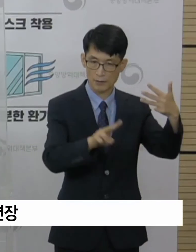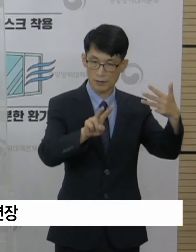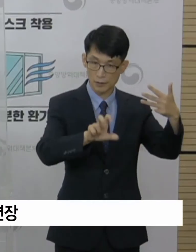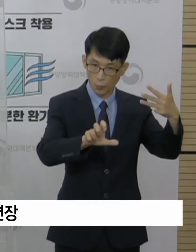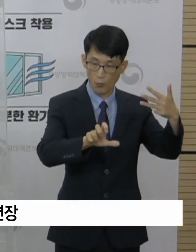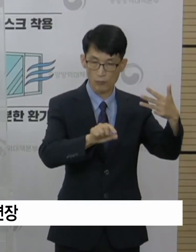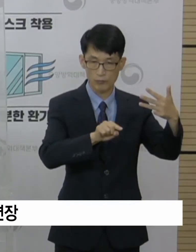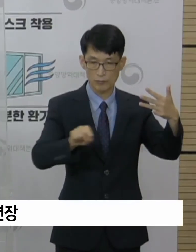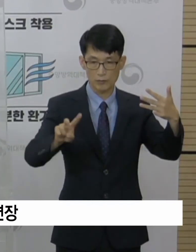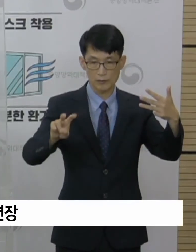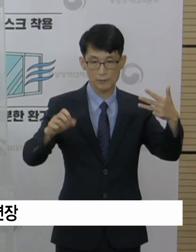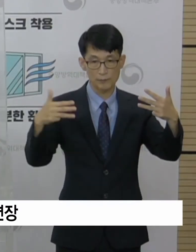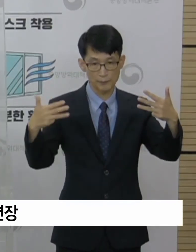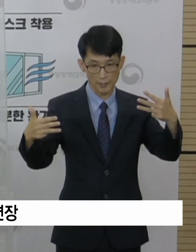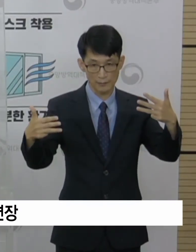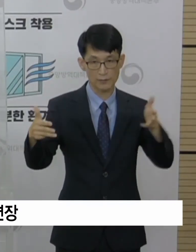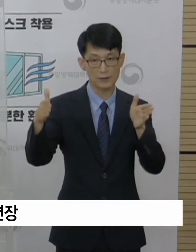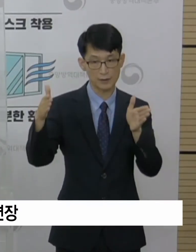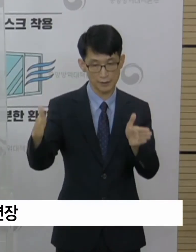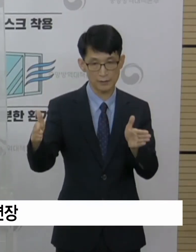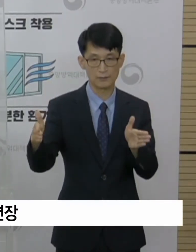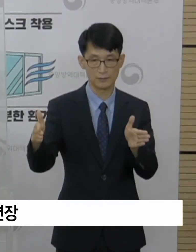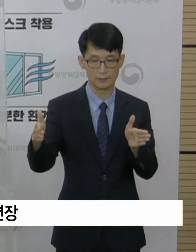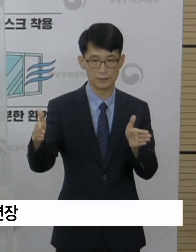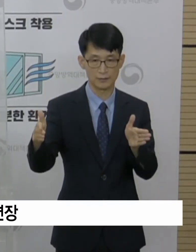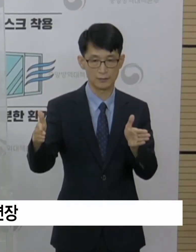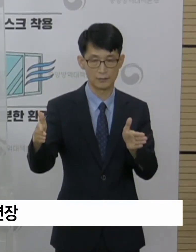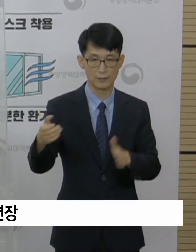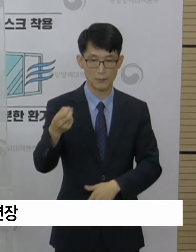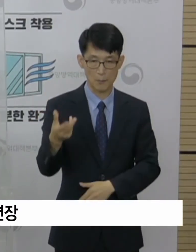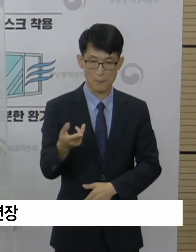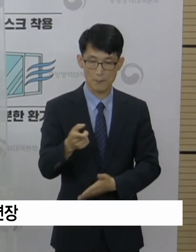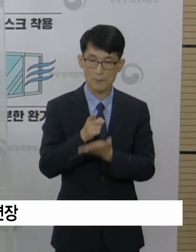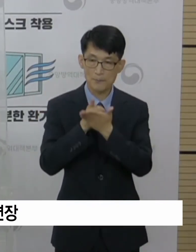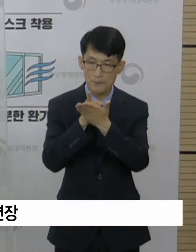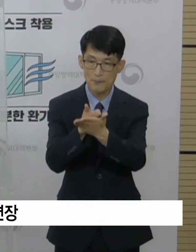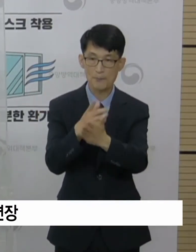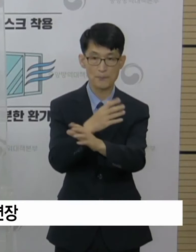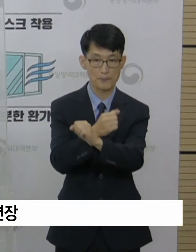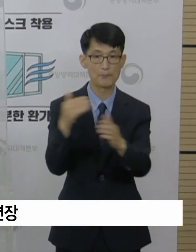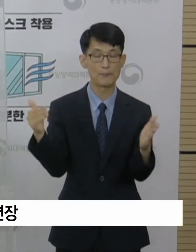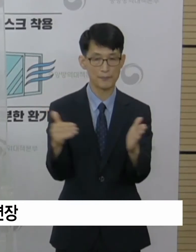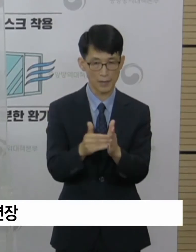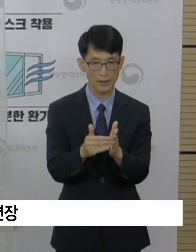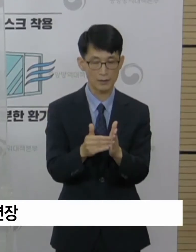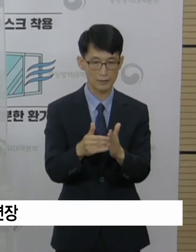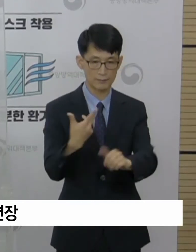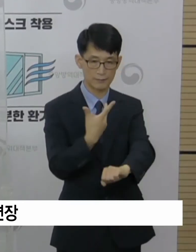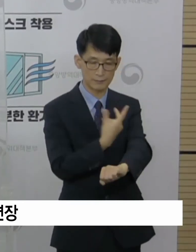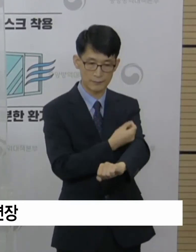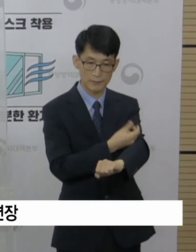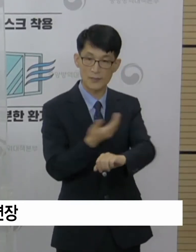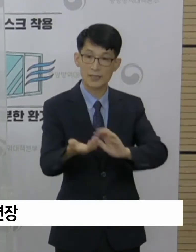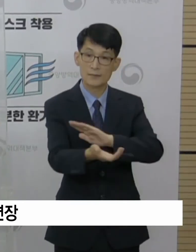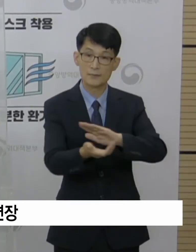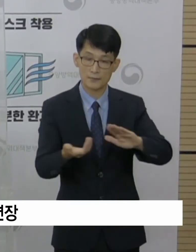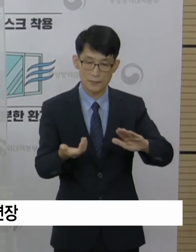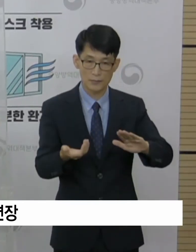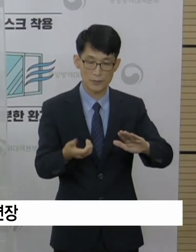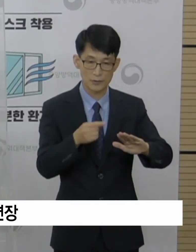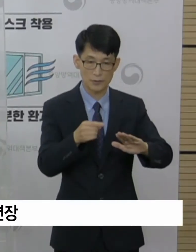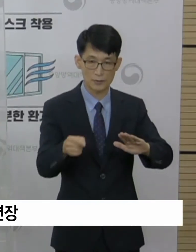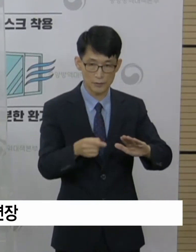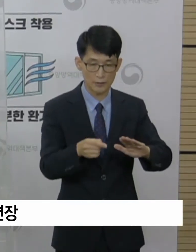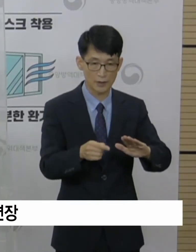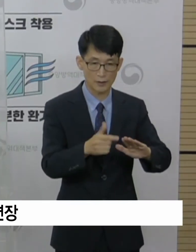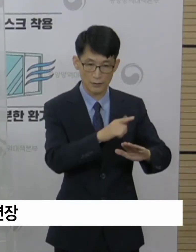25일에서 28일까지 연장하여 실시하고 사전 예약을 완료하신 분들께는 접종일 전에 백신 종류